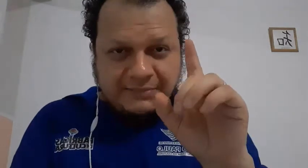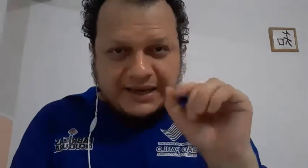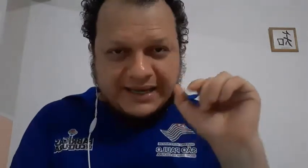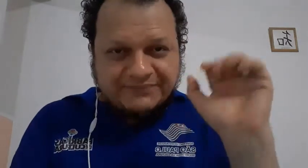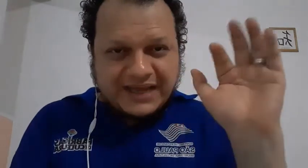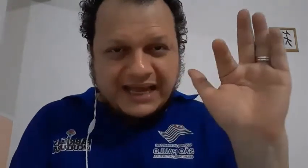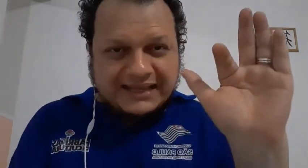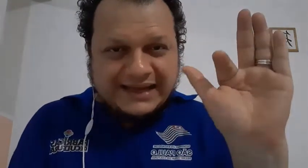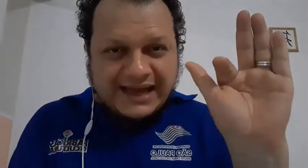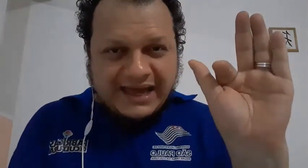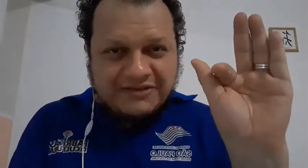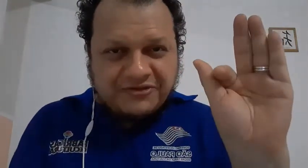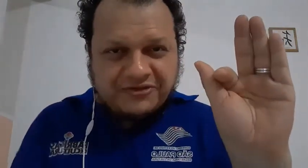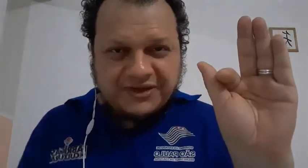Reparem, a letra F